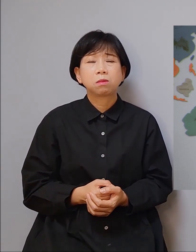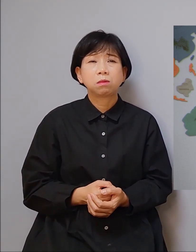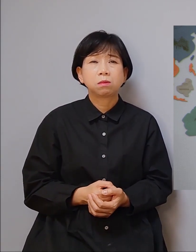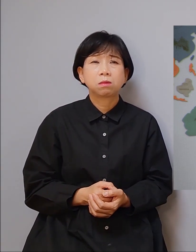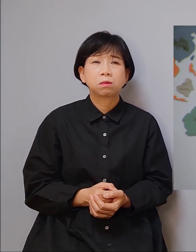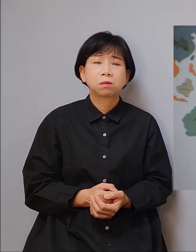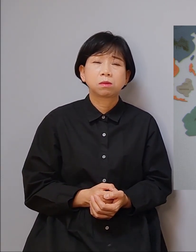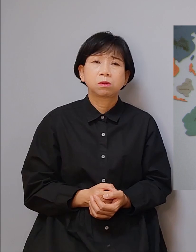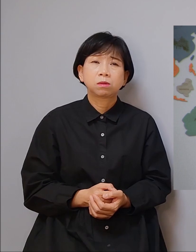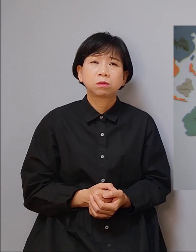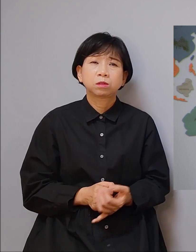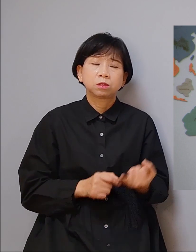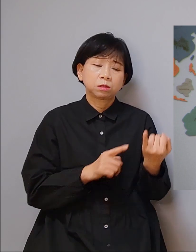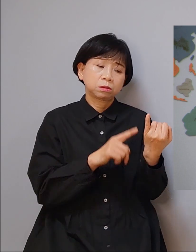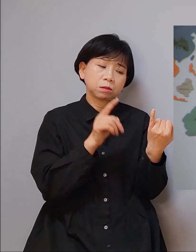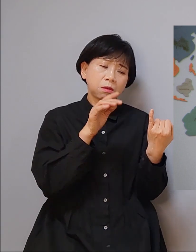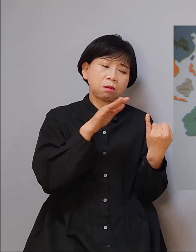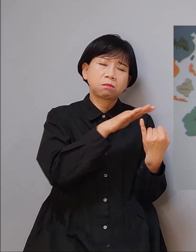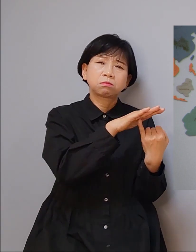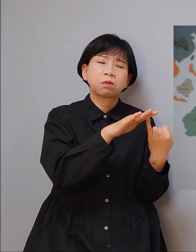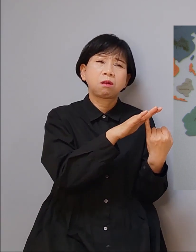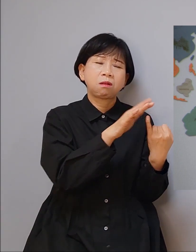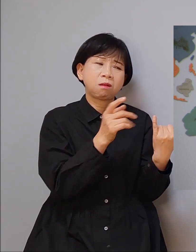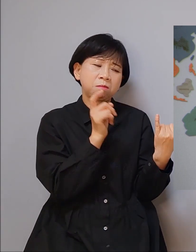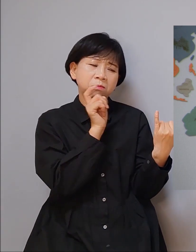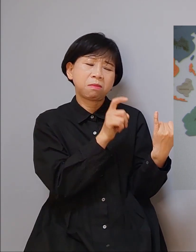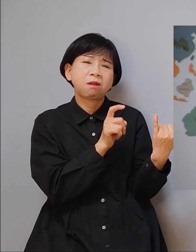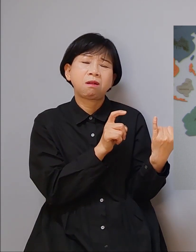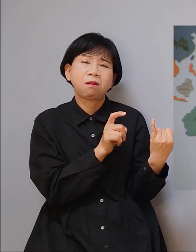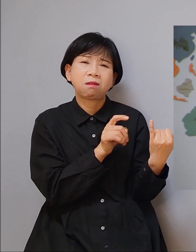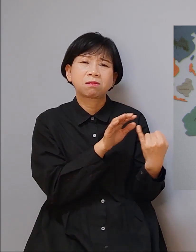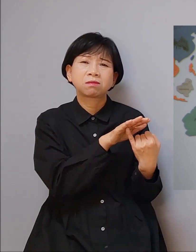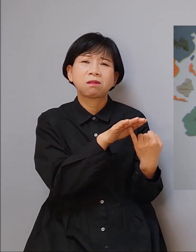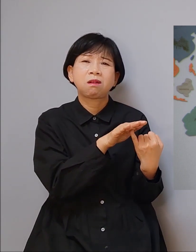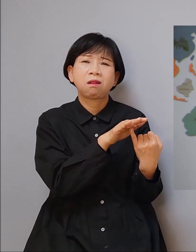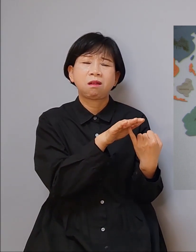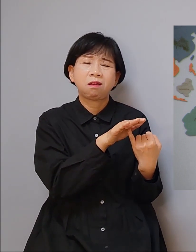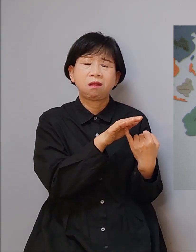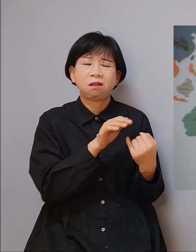그 사랑이 싹트기 시작하는 거죠. 어느덧